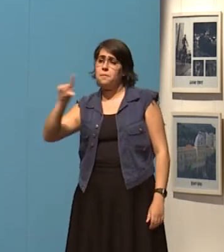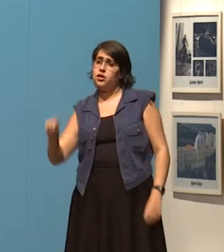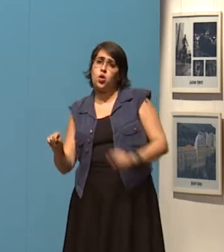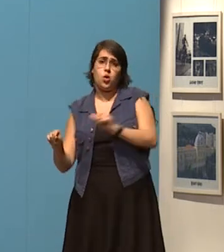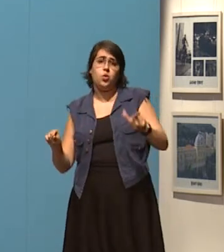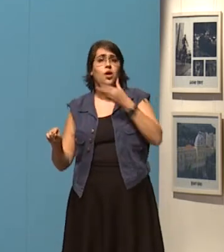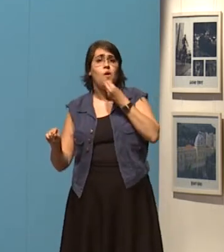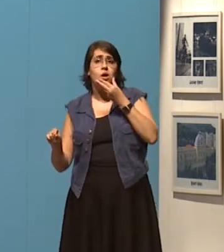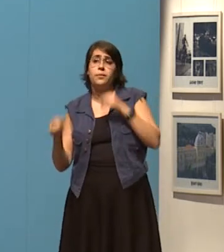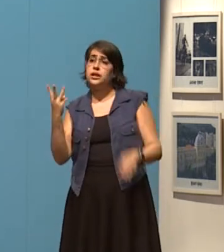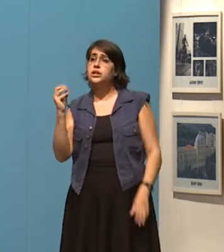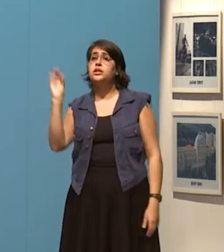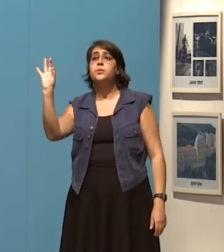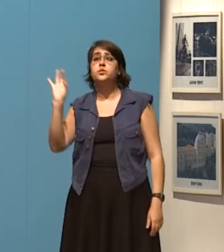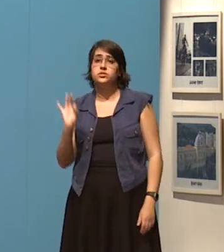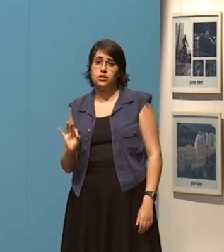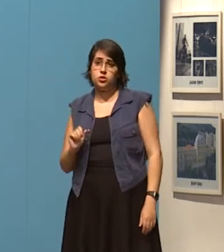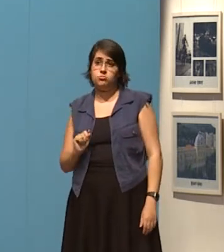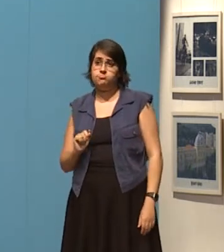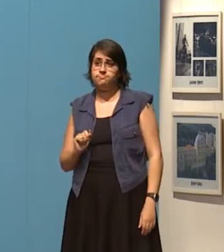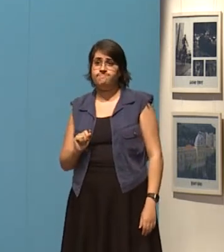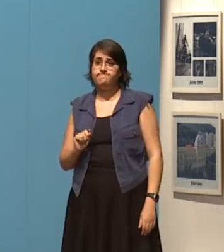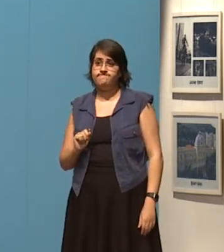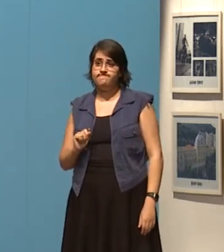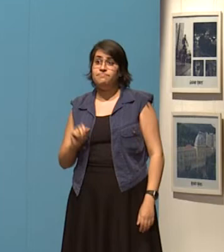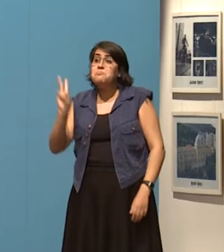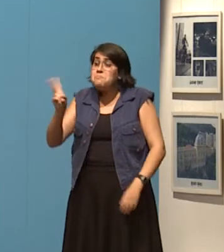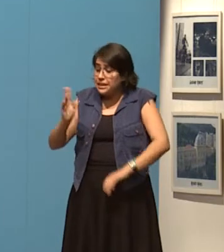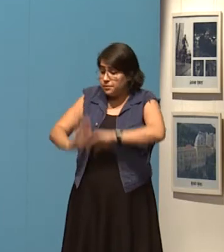Vocês sabem que as mulheres recebem menos, 30% menos que o homem.